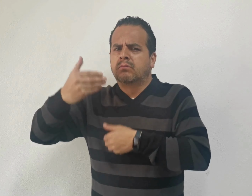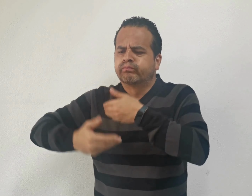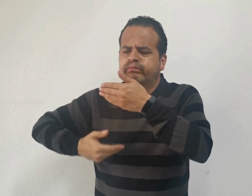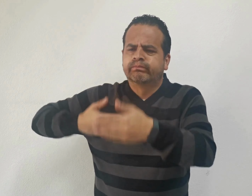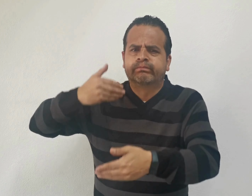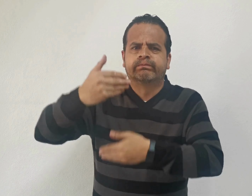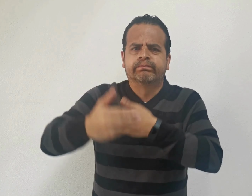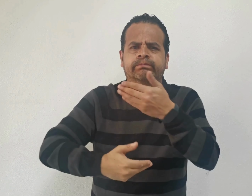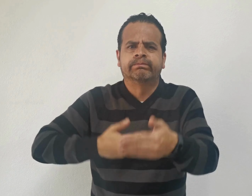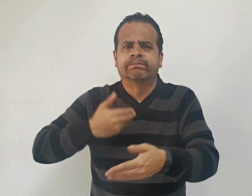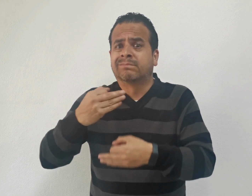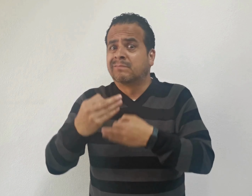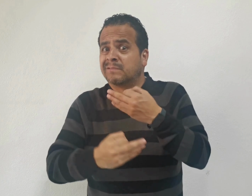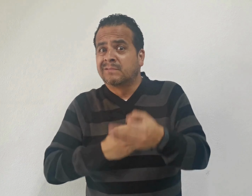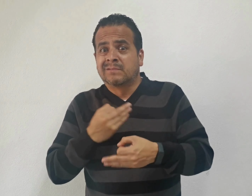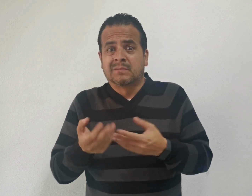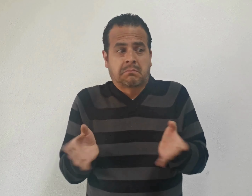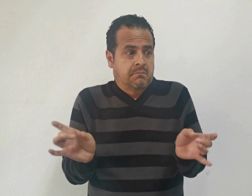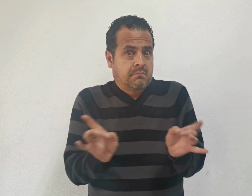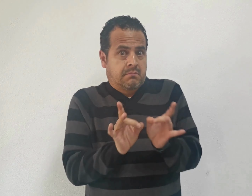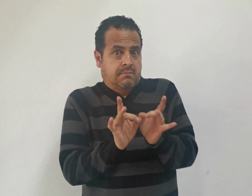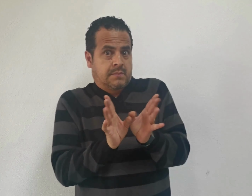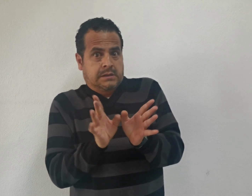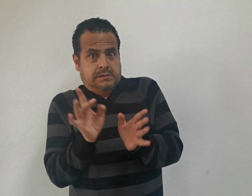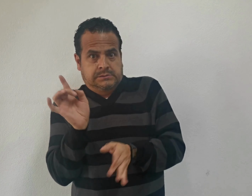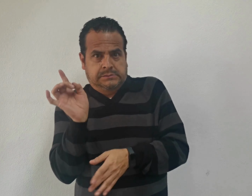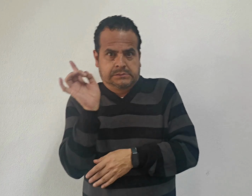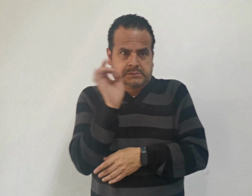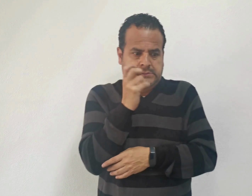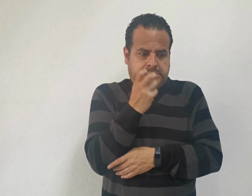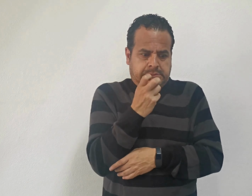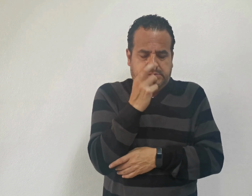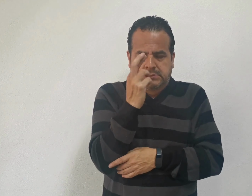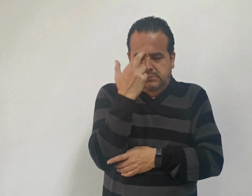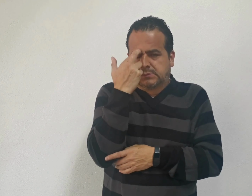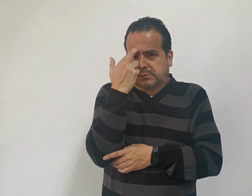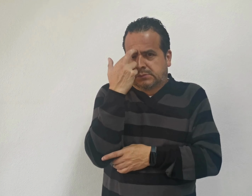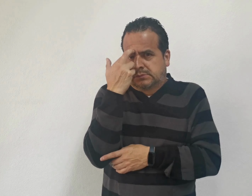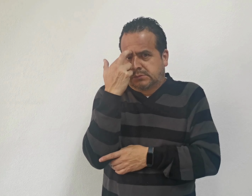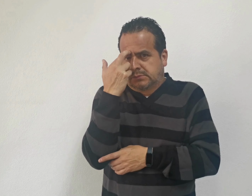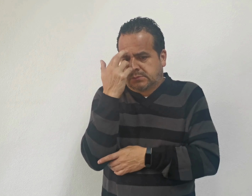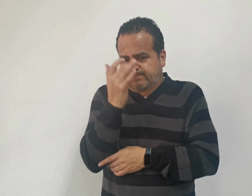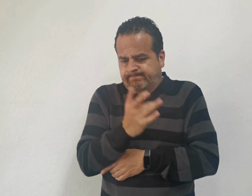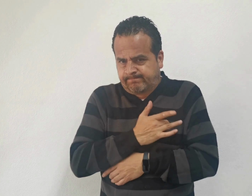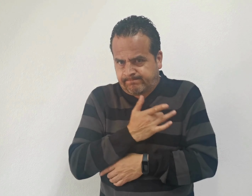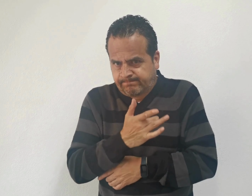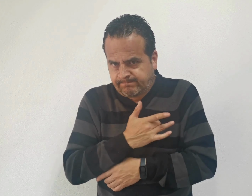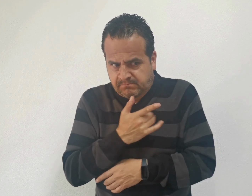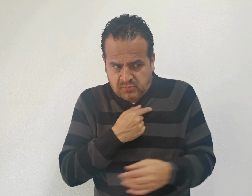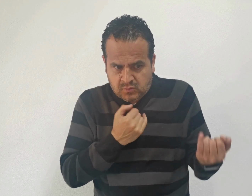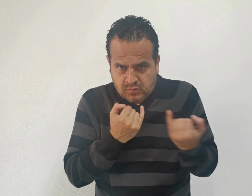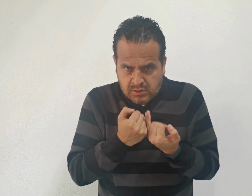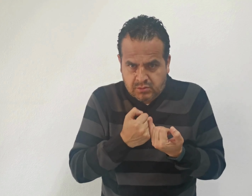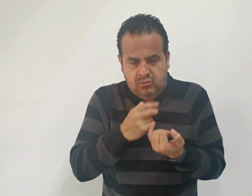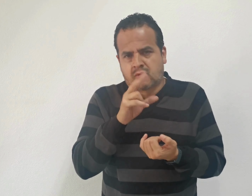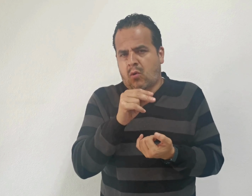mucho Cómo empezó el año Y qué fue lo que fuimos viviendo y como acordarte de las cosas difíciles desde acordarte de ellos ya